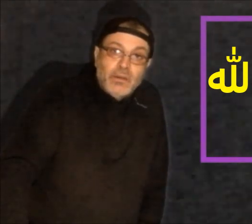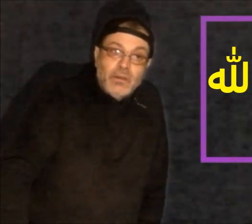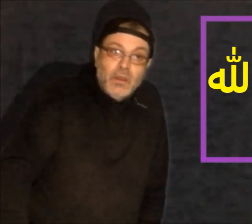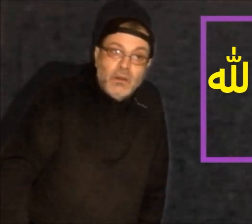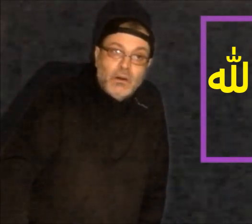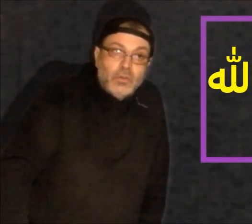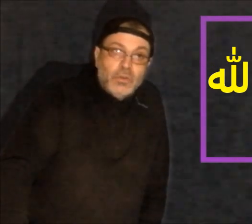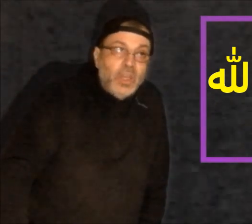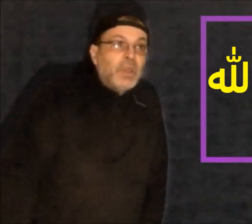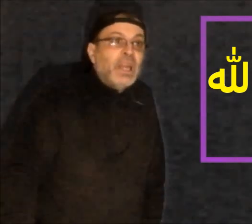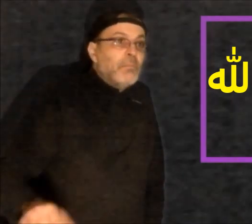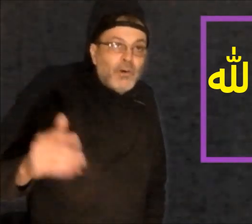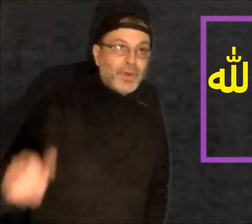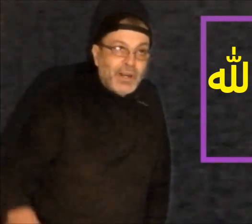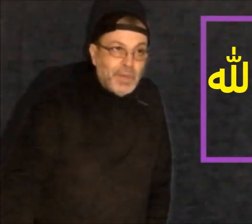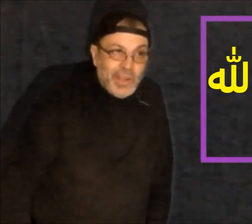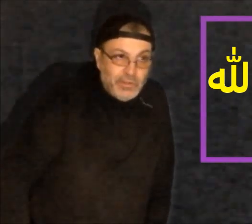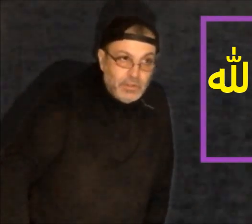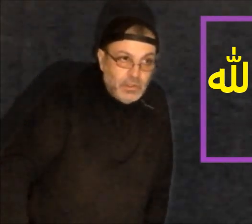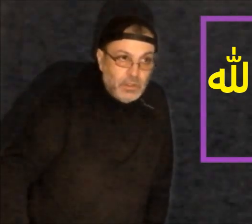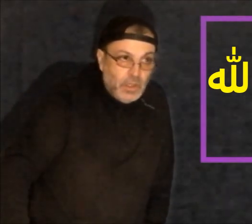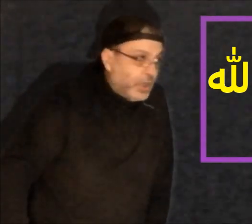والله. نحكم كلمة أخرى مثلا